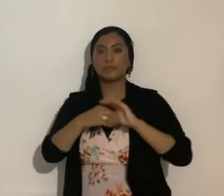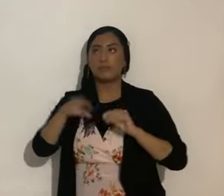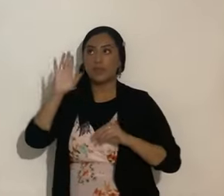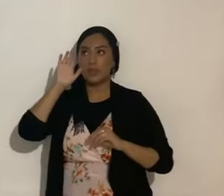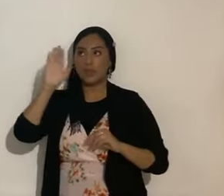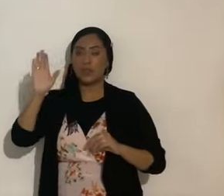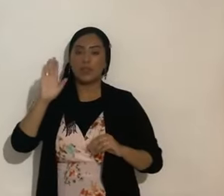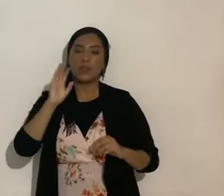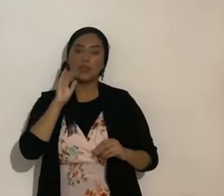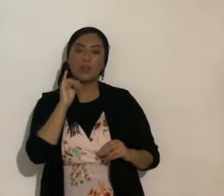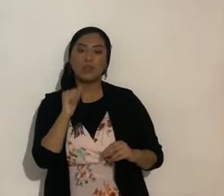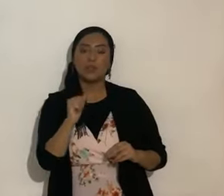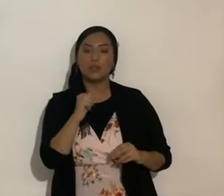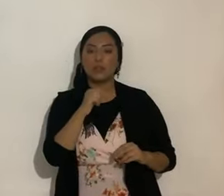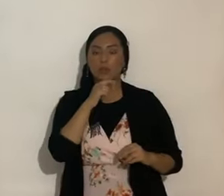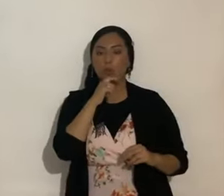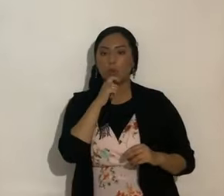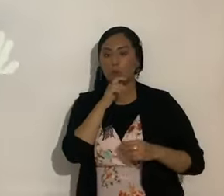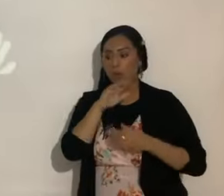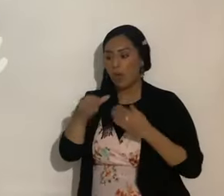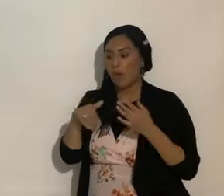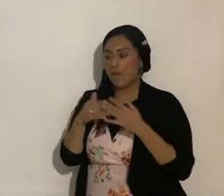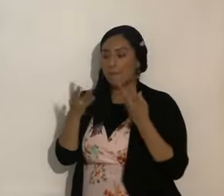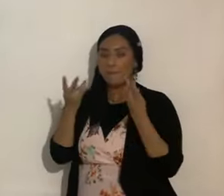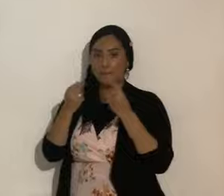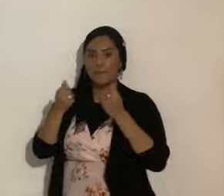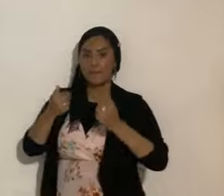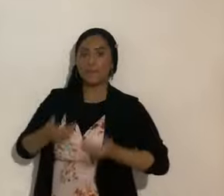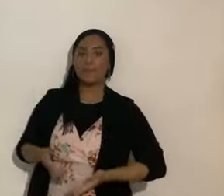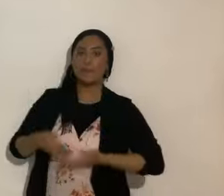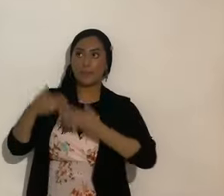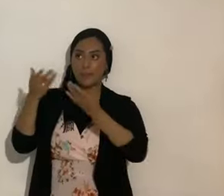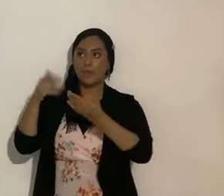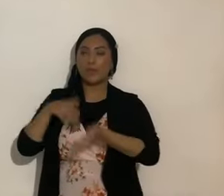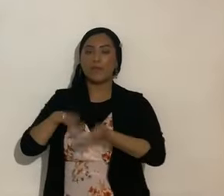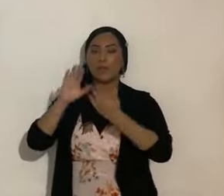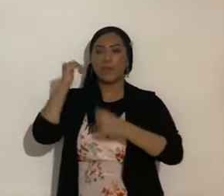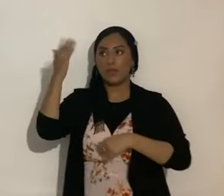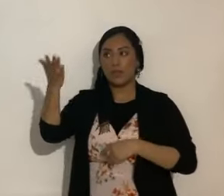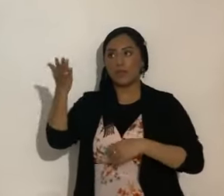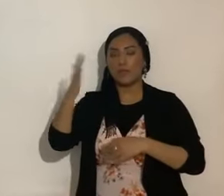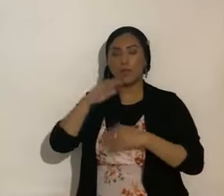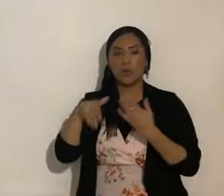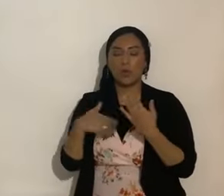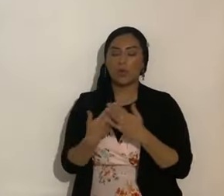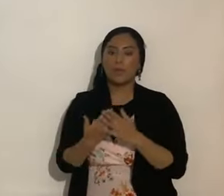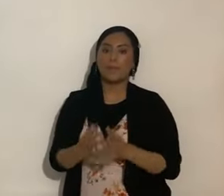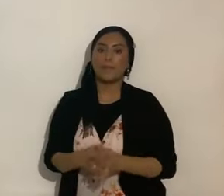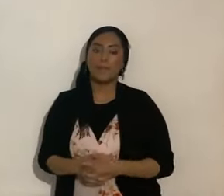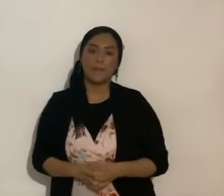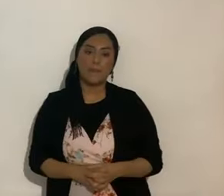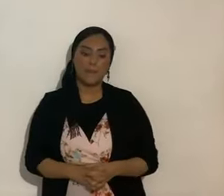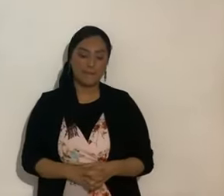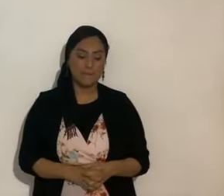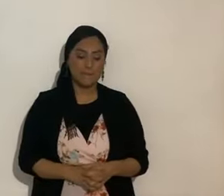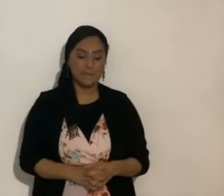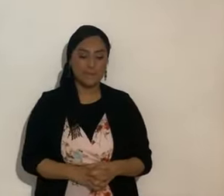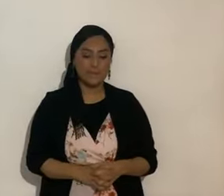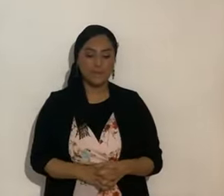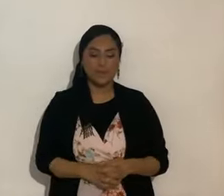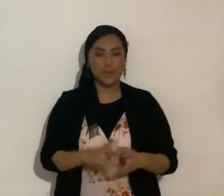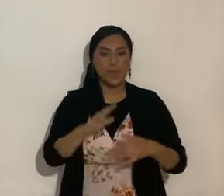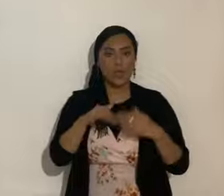que todas las cuentas van a ser rendidas a él. Todas las cuentas van a ser rendidas a él.